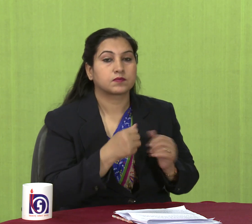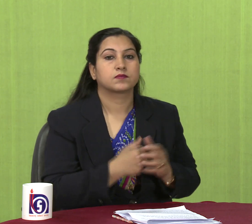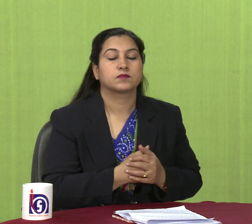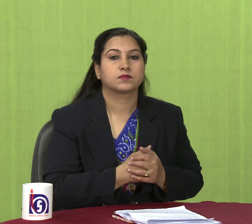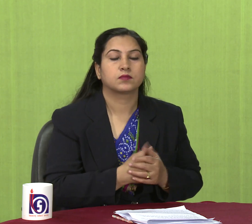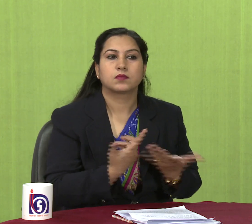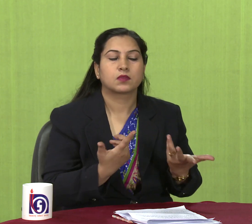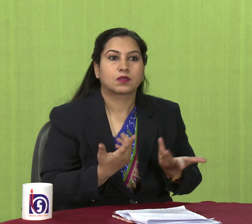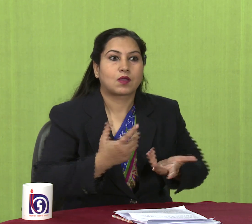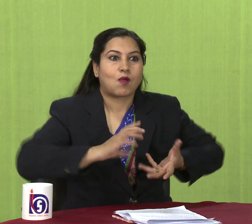नशे का वर्णन